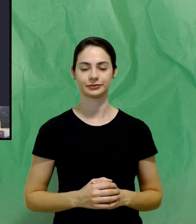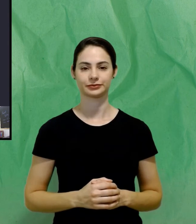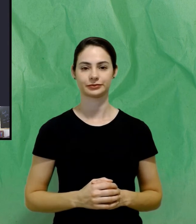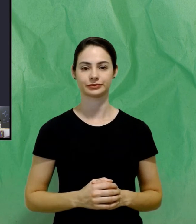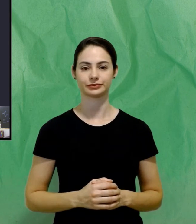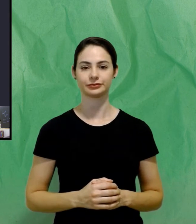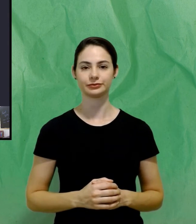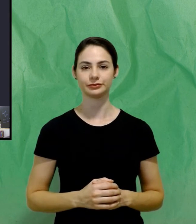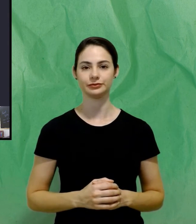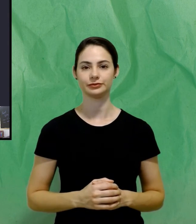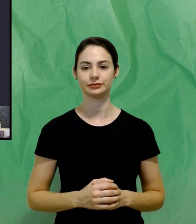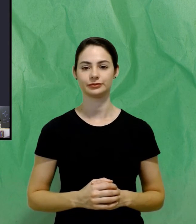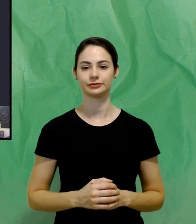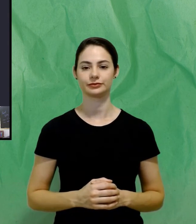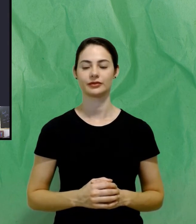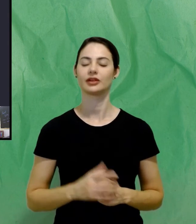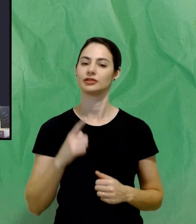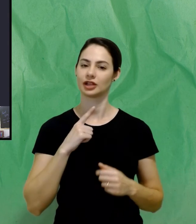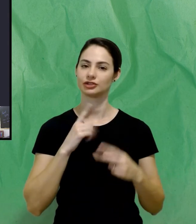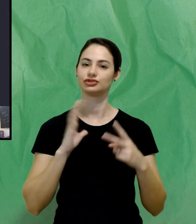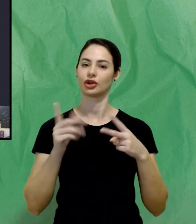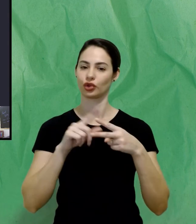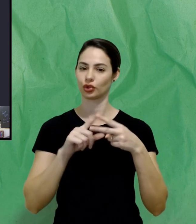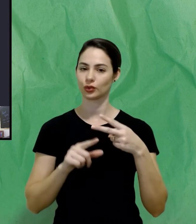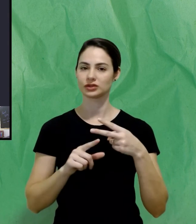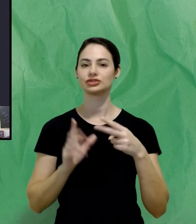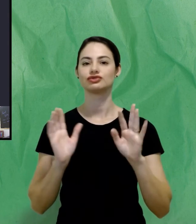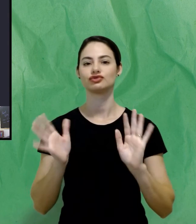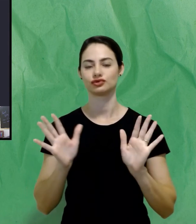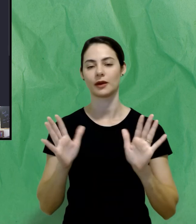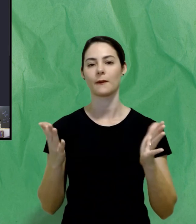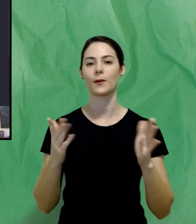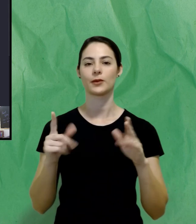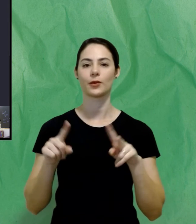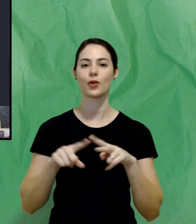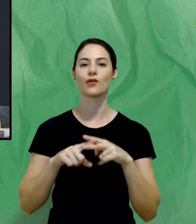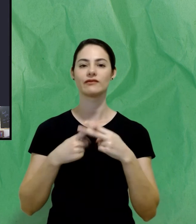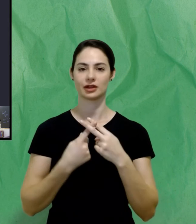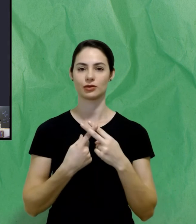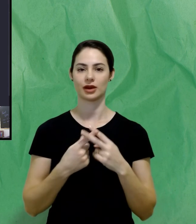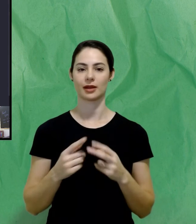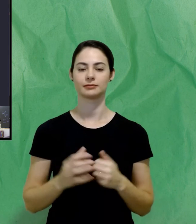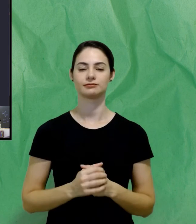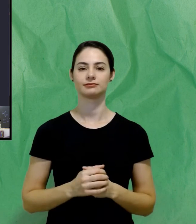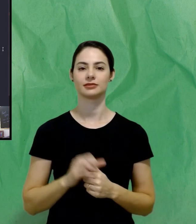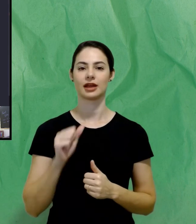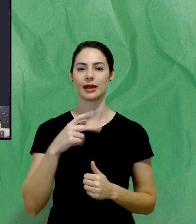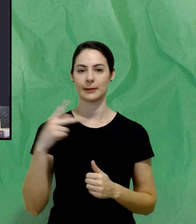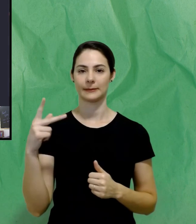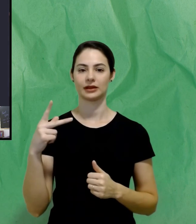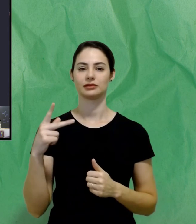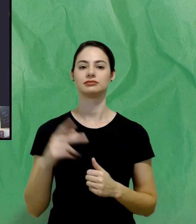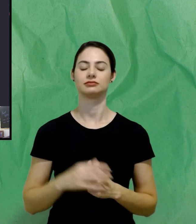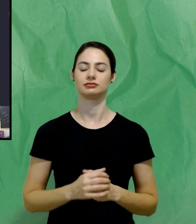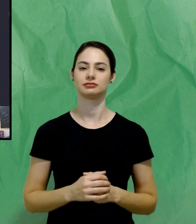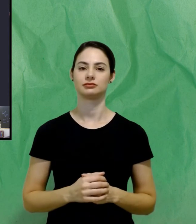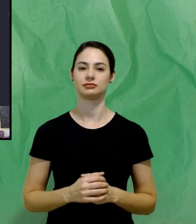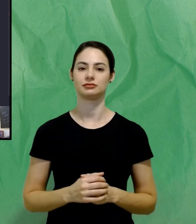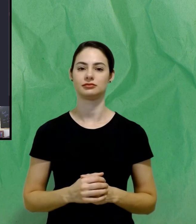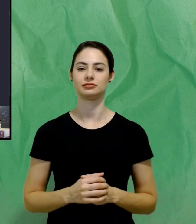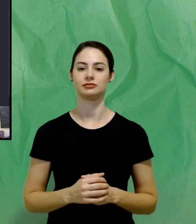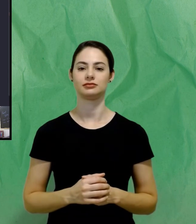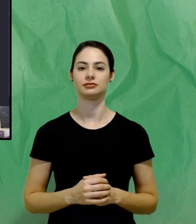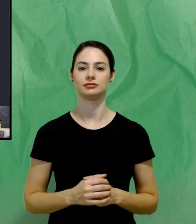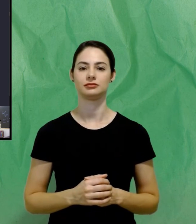E agora que eu tenho esses dois, eu vou fazer a configuração aqui no meu app.json. Né?